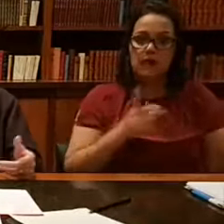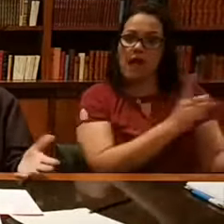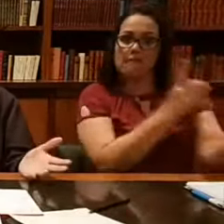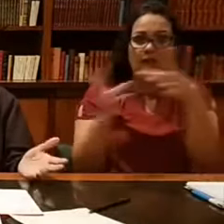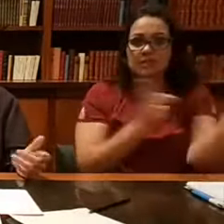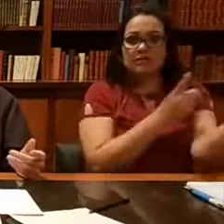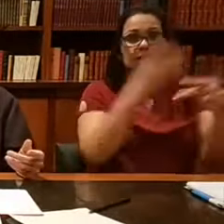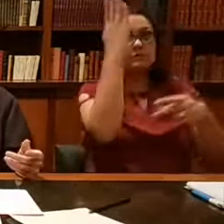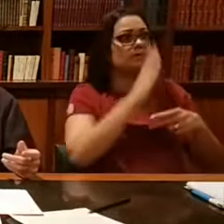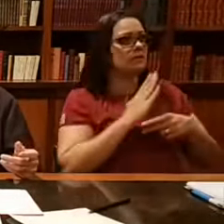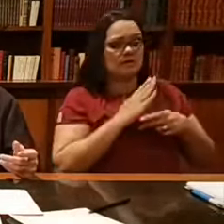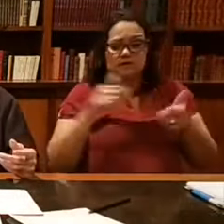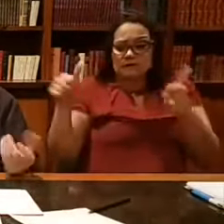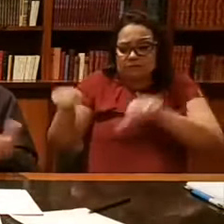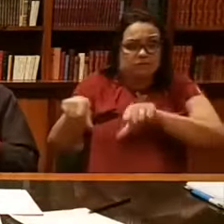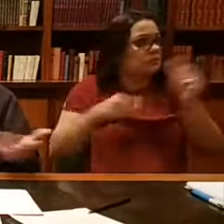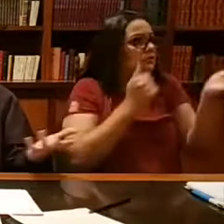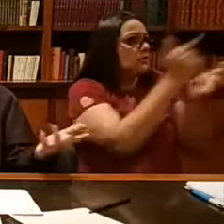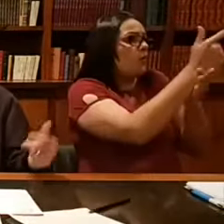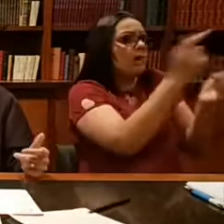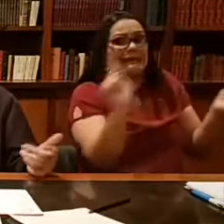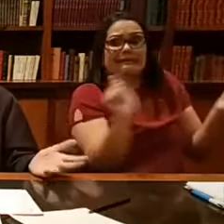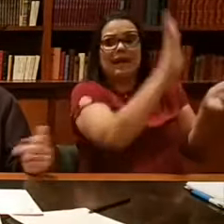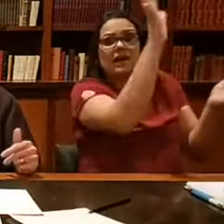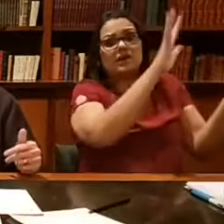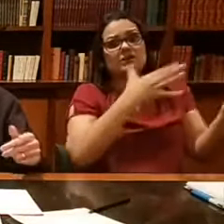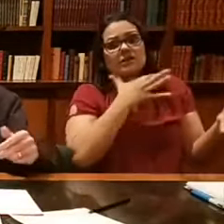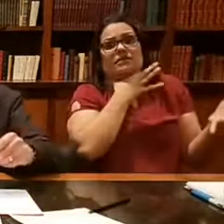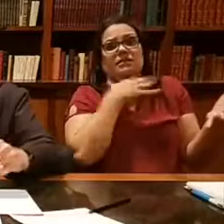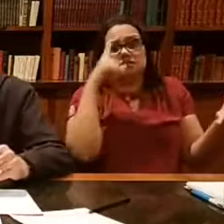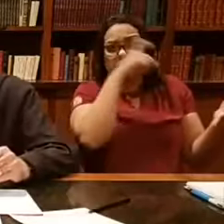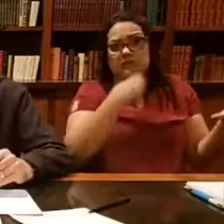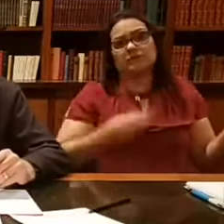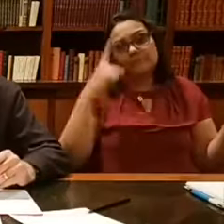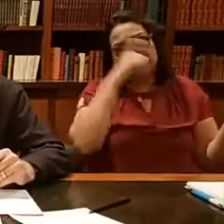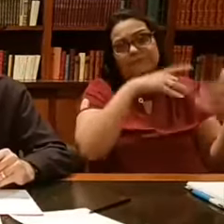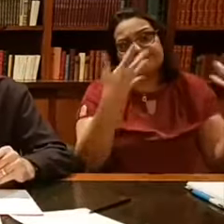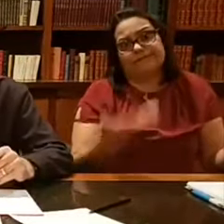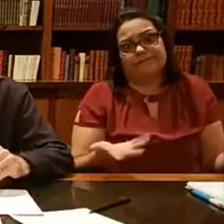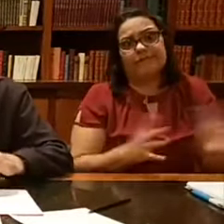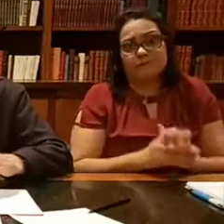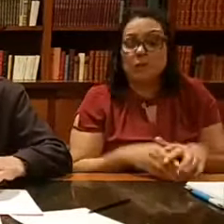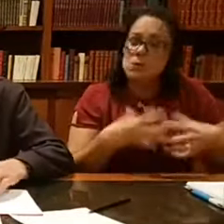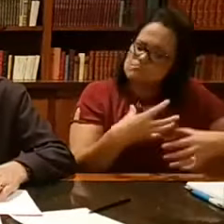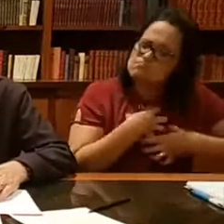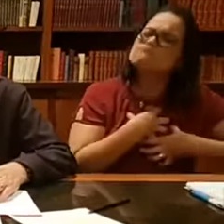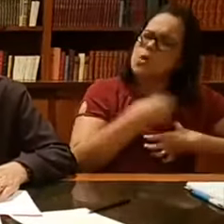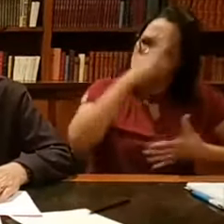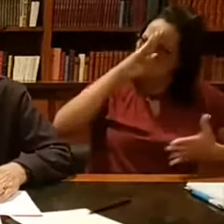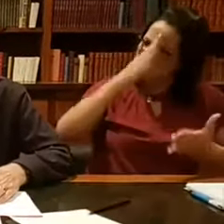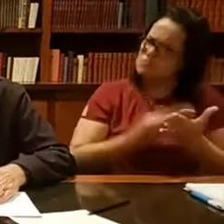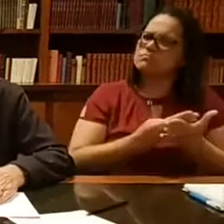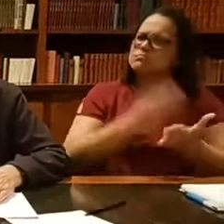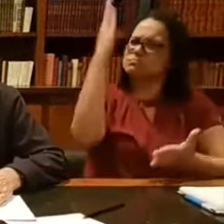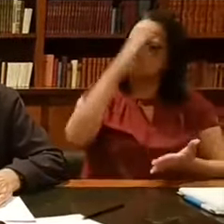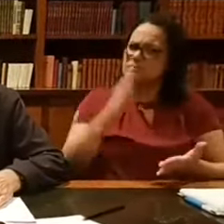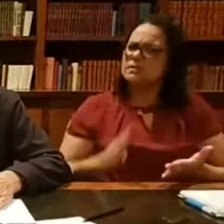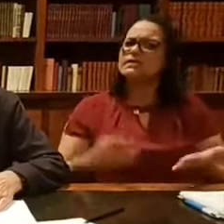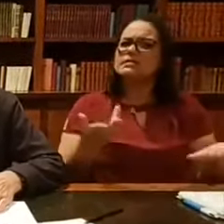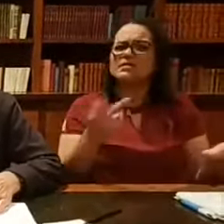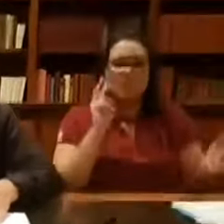mais, com toda certeza, mais caro, e nós aqui vamos ficar numa situação bastante complicada. Então, acredito no Brasil. Esses